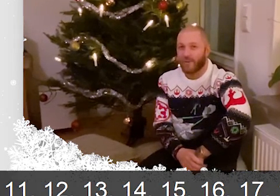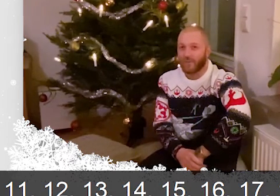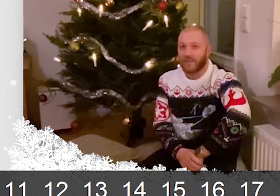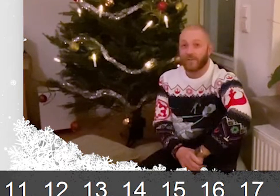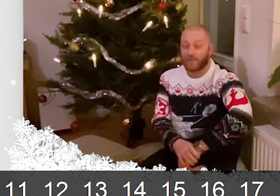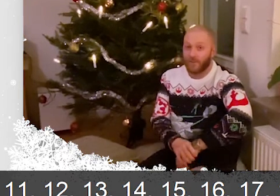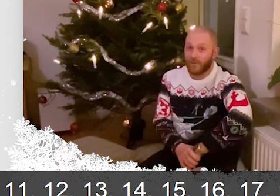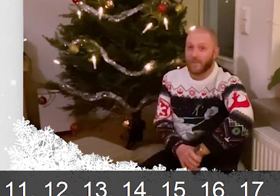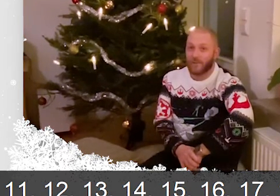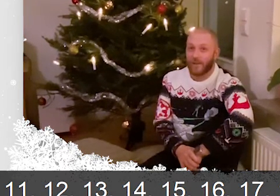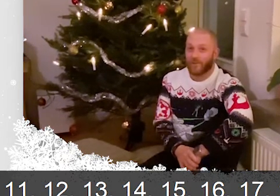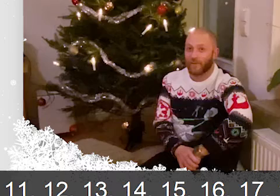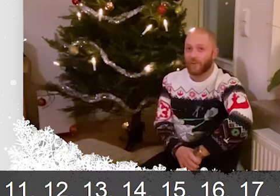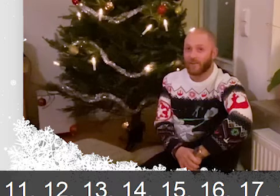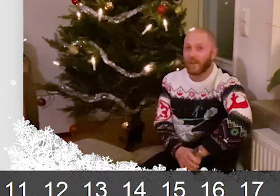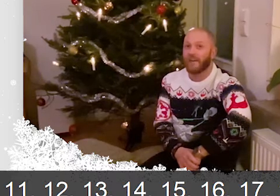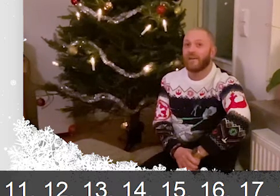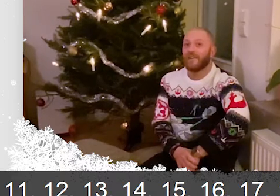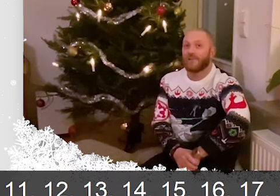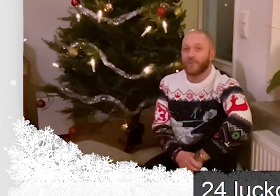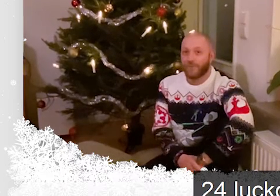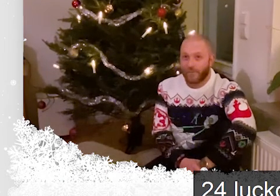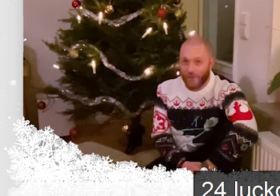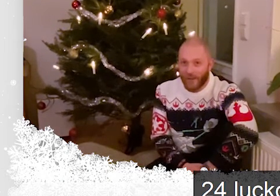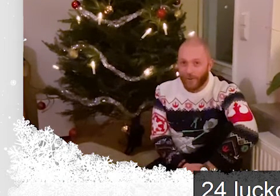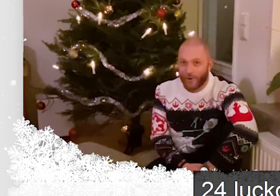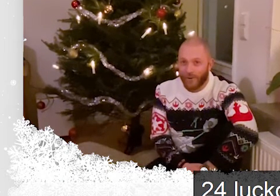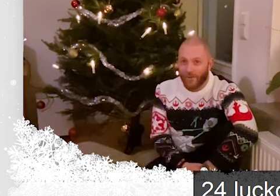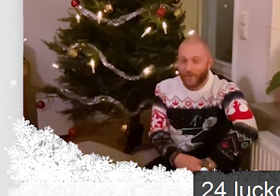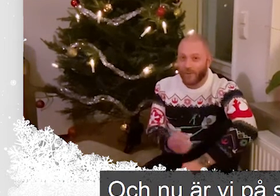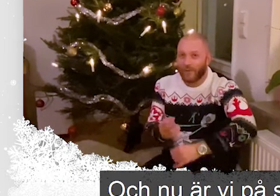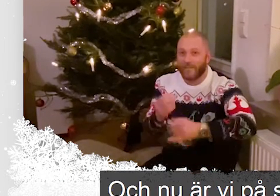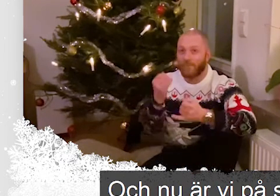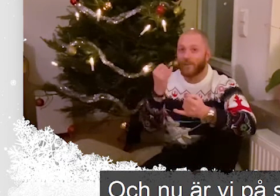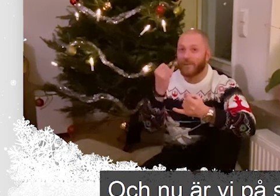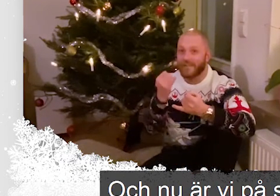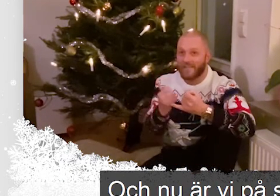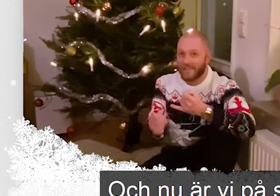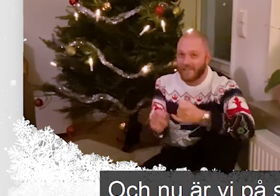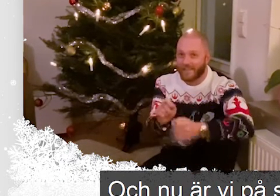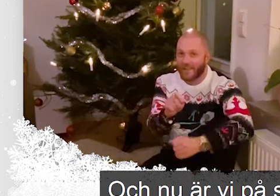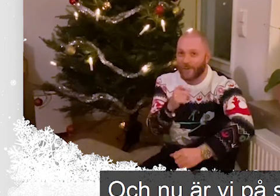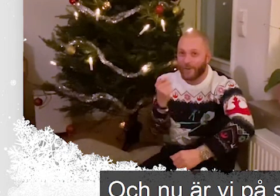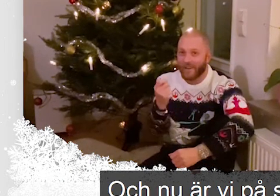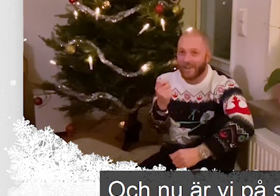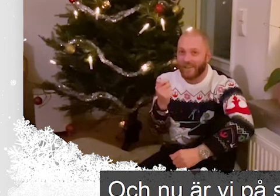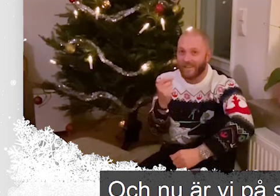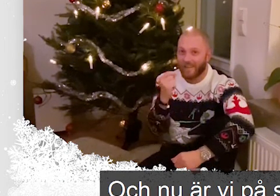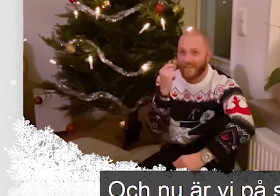18, 19, 20, 21, 22, 23, 24 luckor och nu är vi på sista luckan